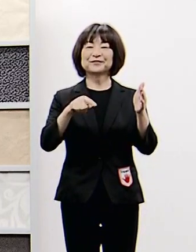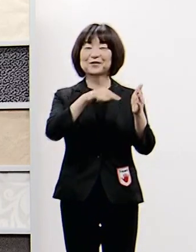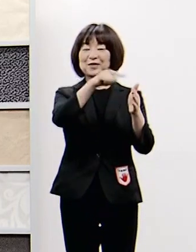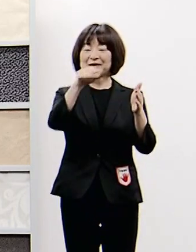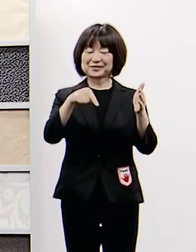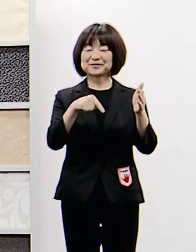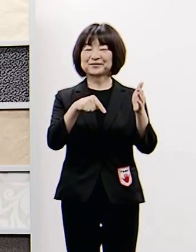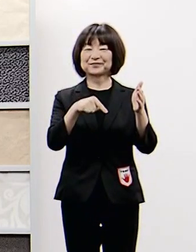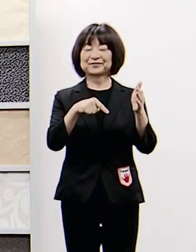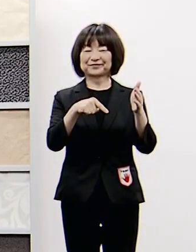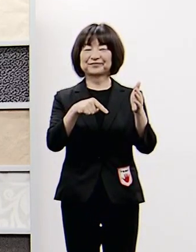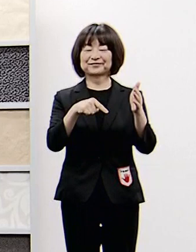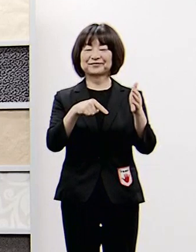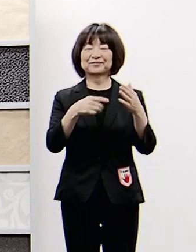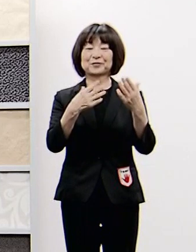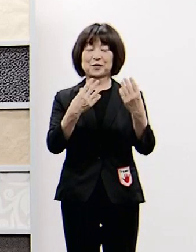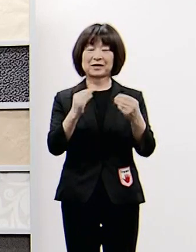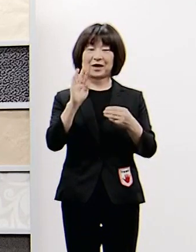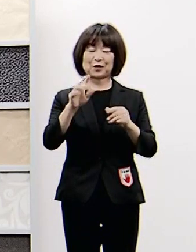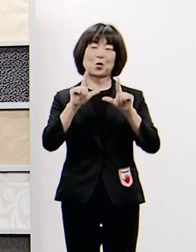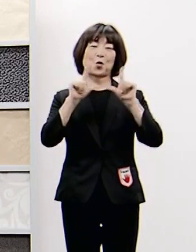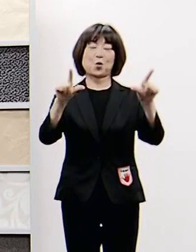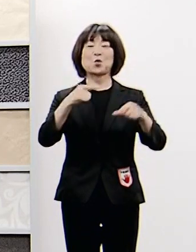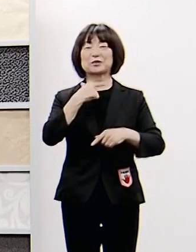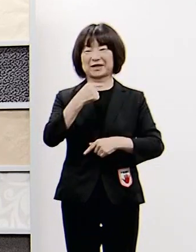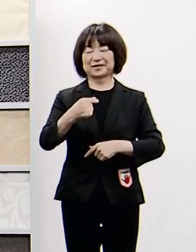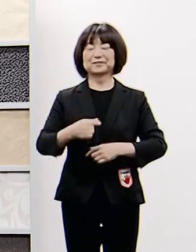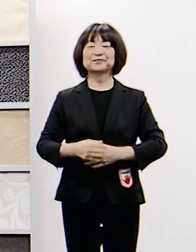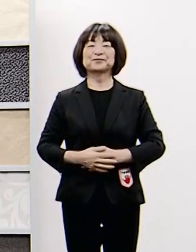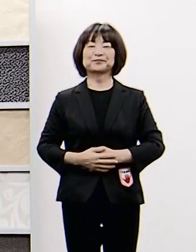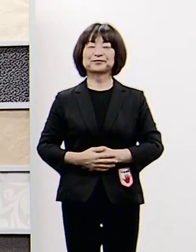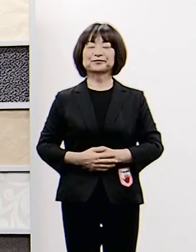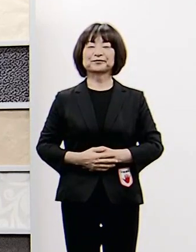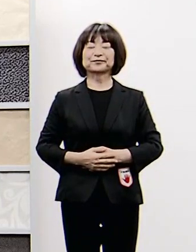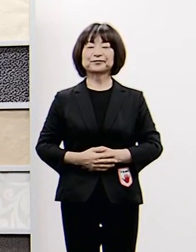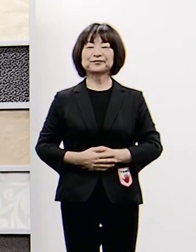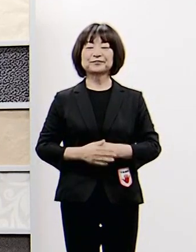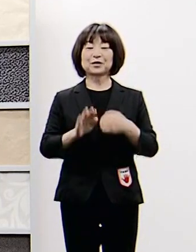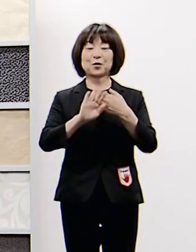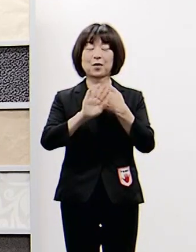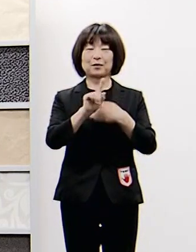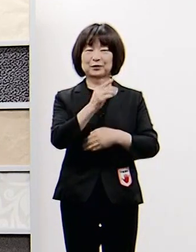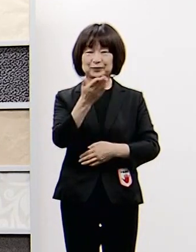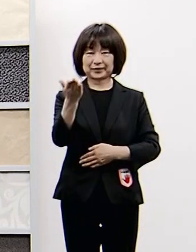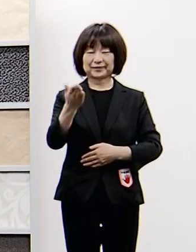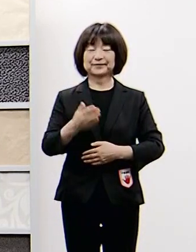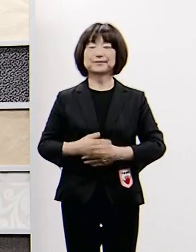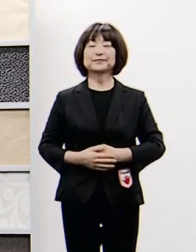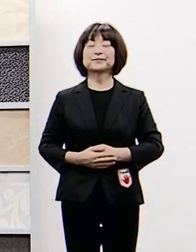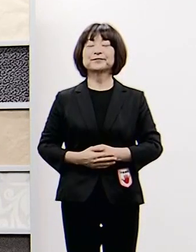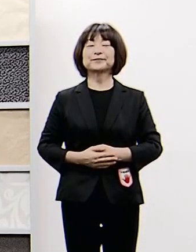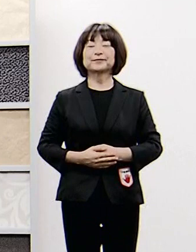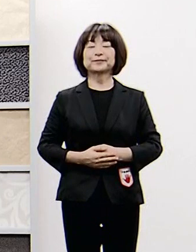調整済み次第です公表したいと思いますよろしいでしょうか他にいかがでしょうか